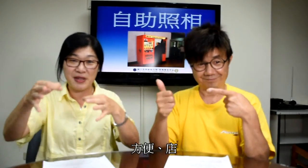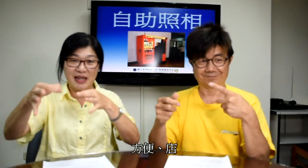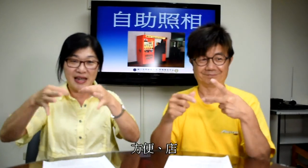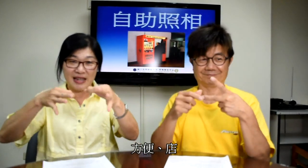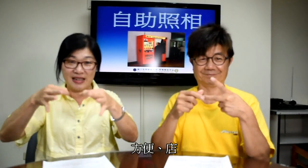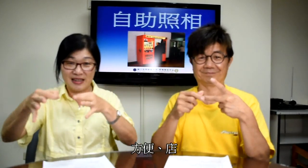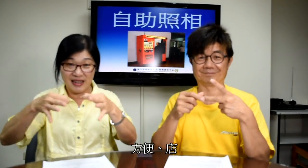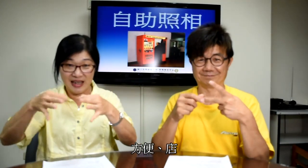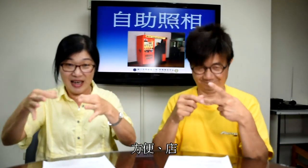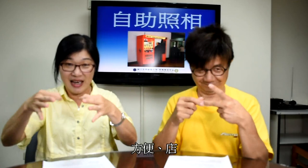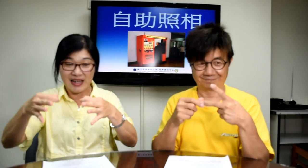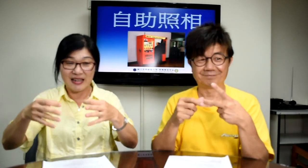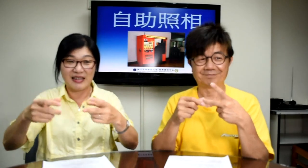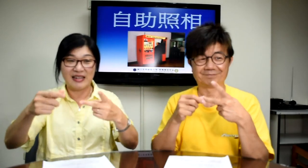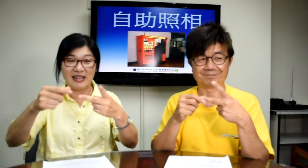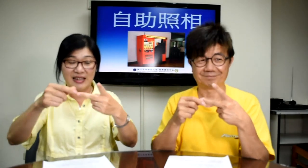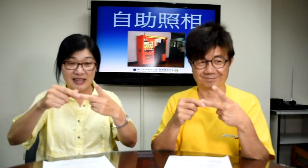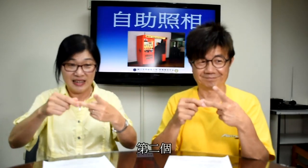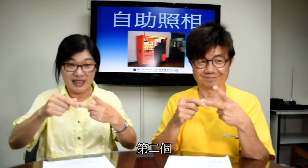便店，第二个